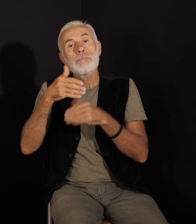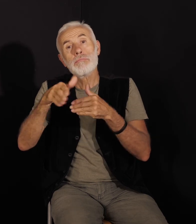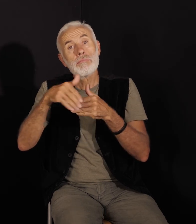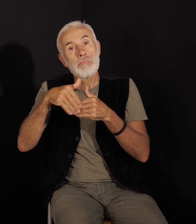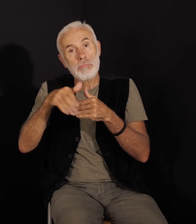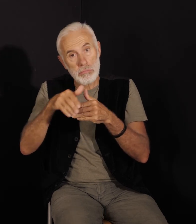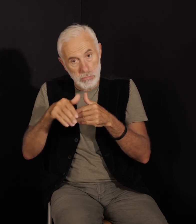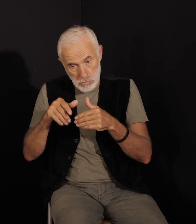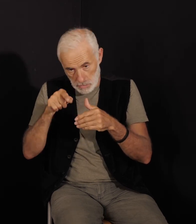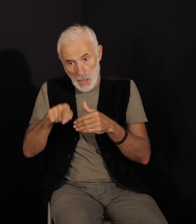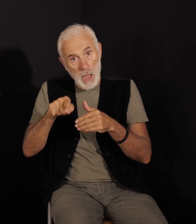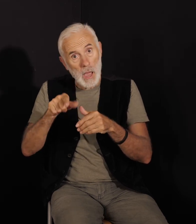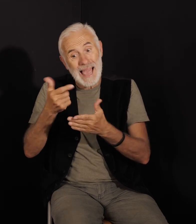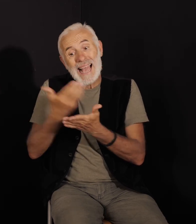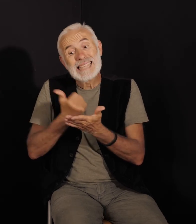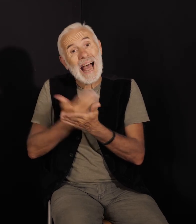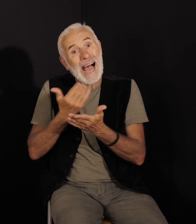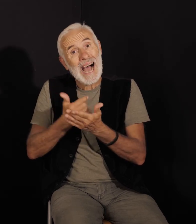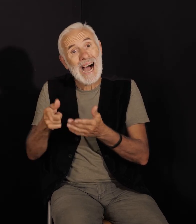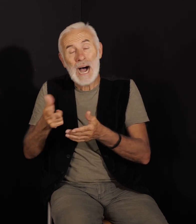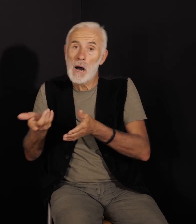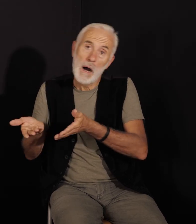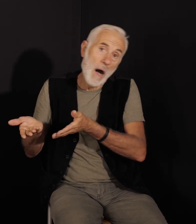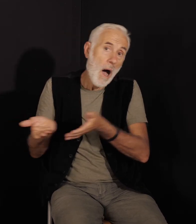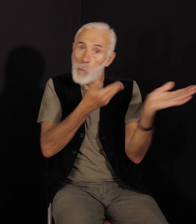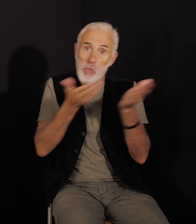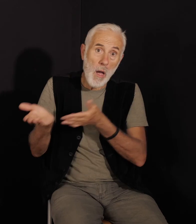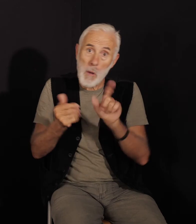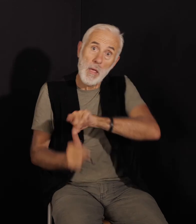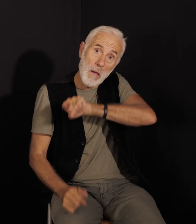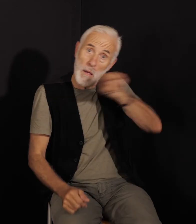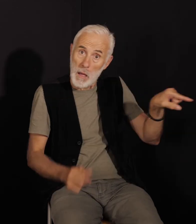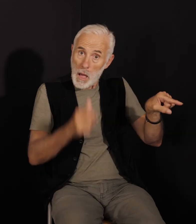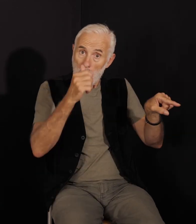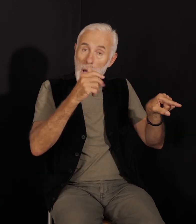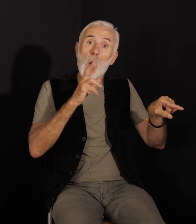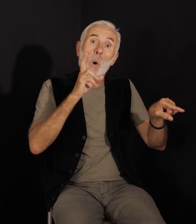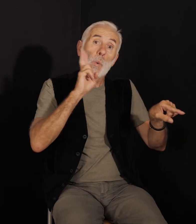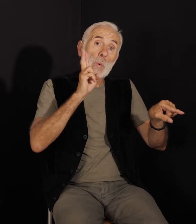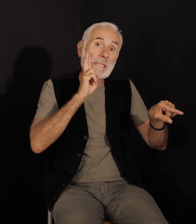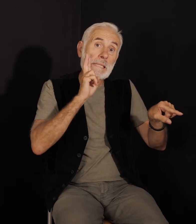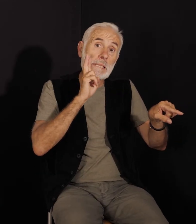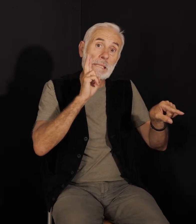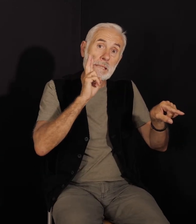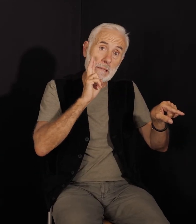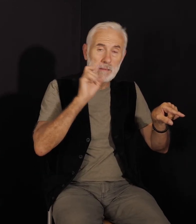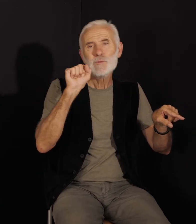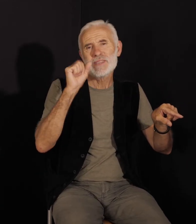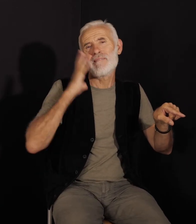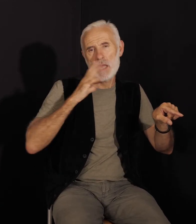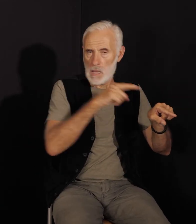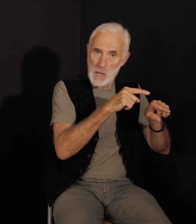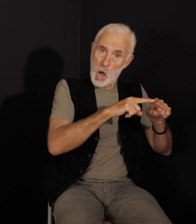exportait ses salariés à l'Union soviétique pour qu'ils recréent des usines là-bas. Donc il y a aussi beaucoup